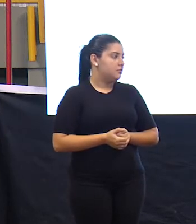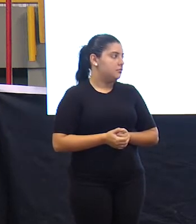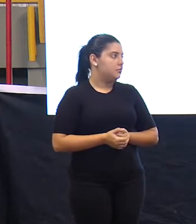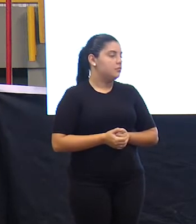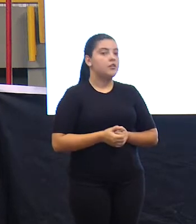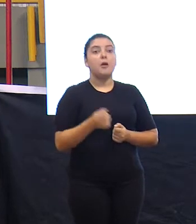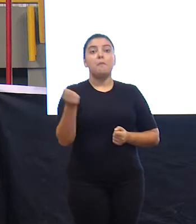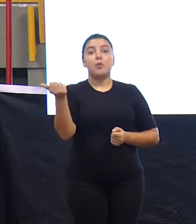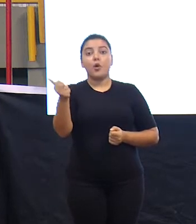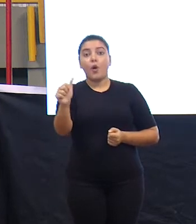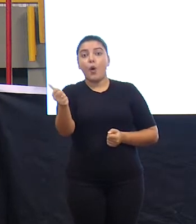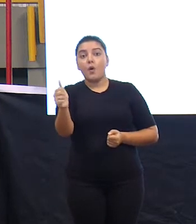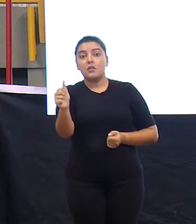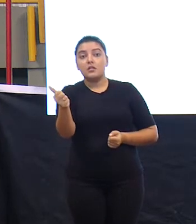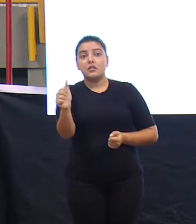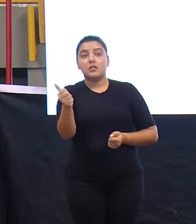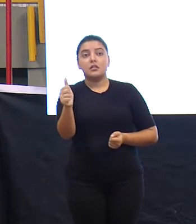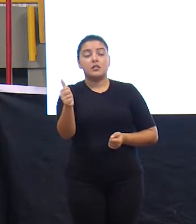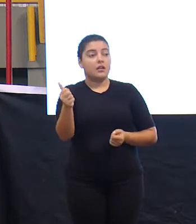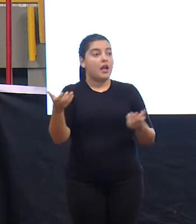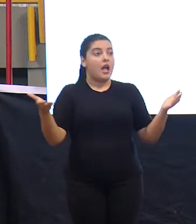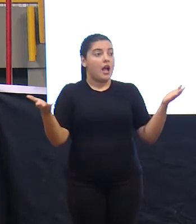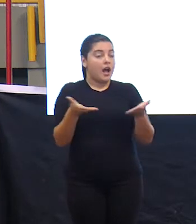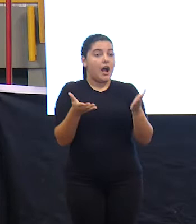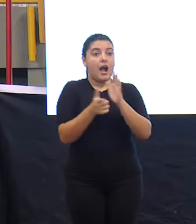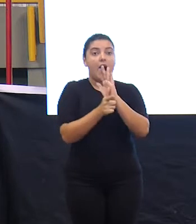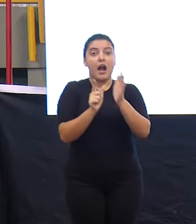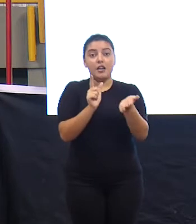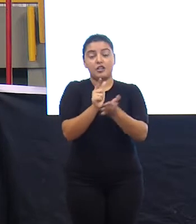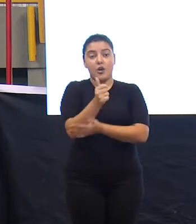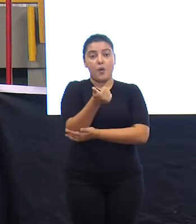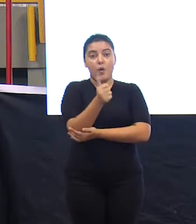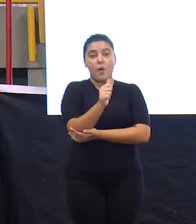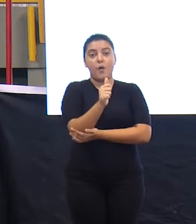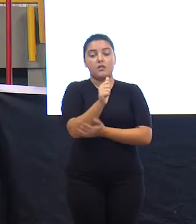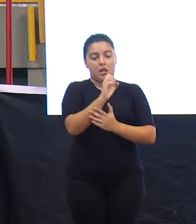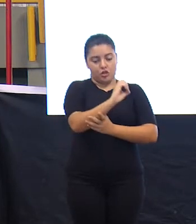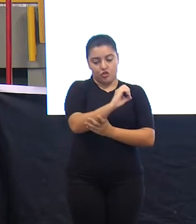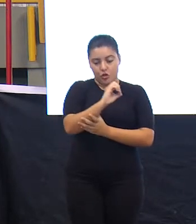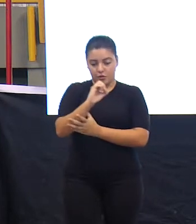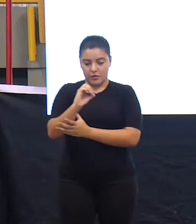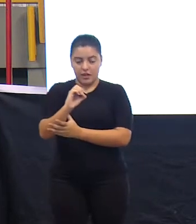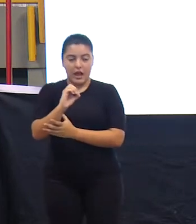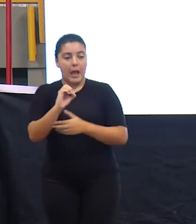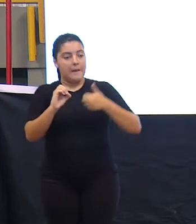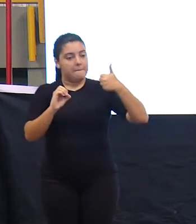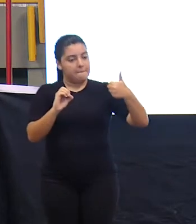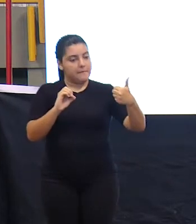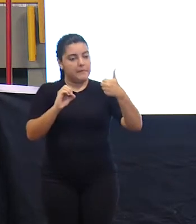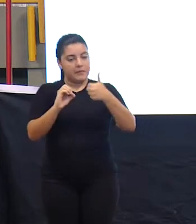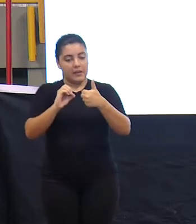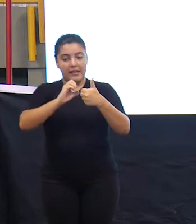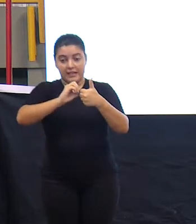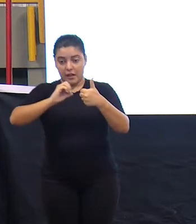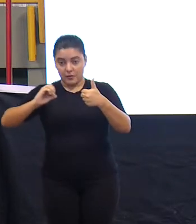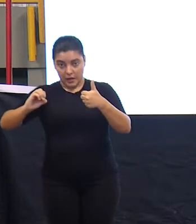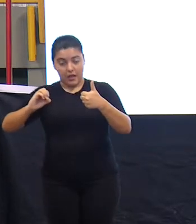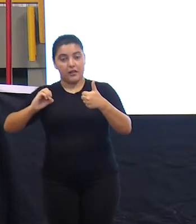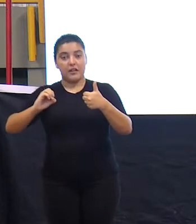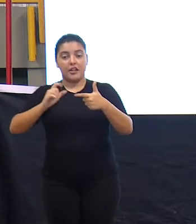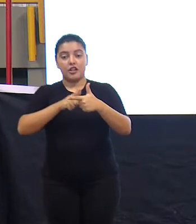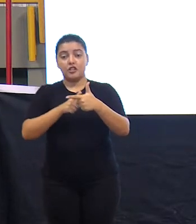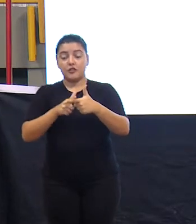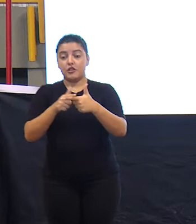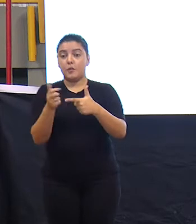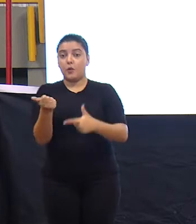Por 11. Que não tem agora, não era 11? Eu acrescentei 2 zeros. Quando eu divido por